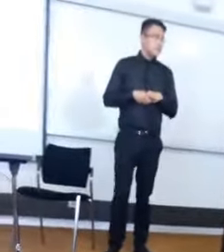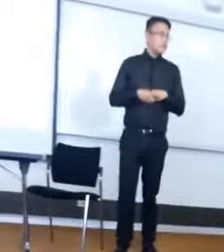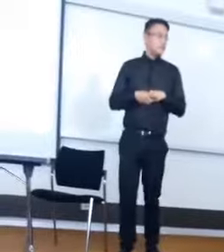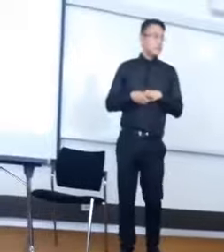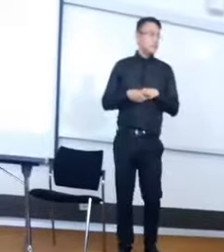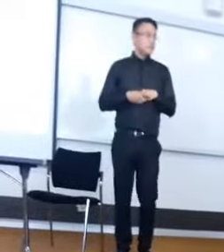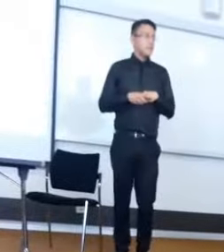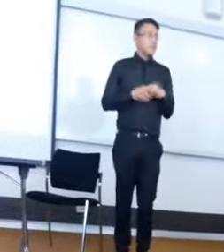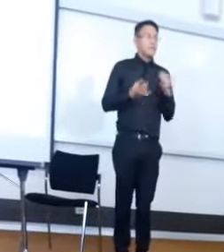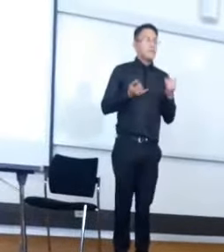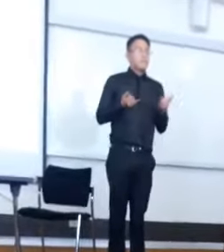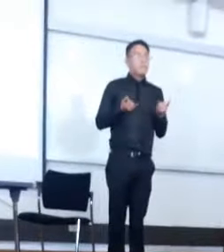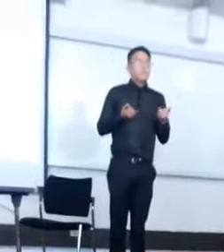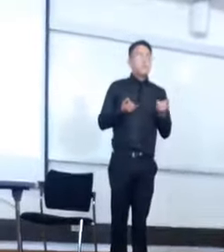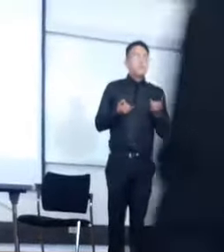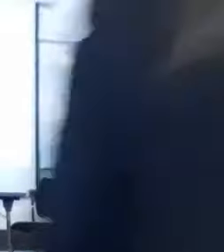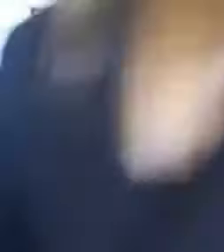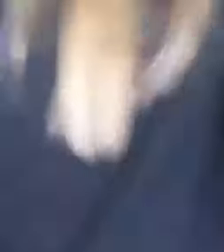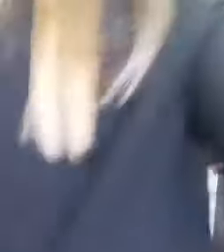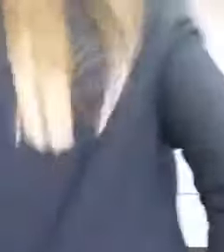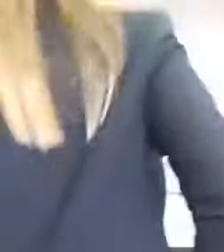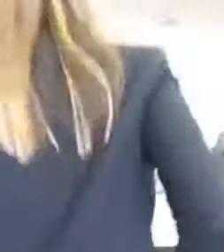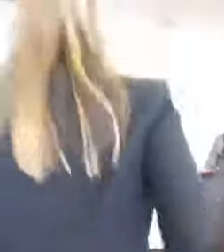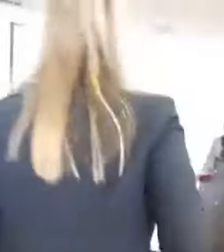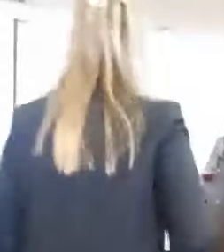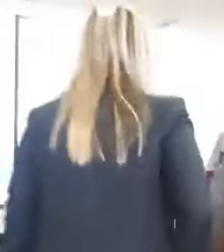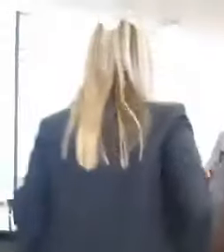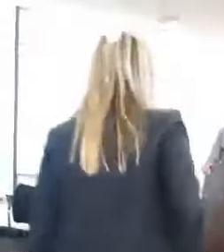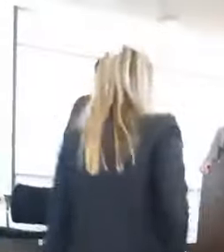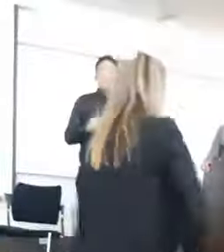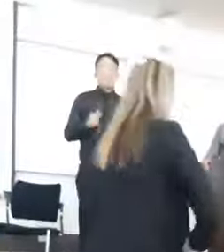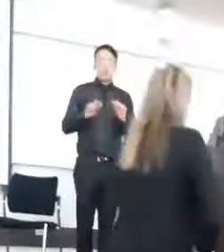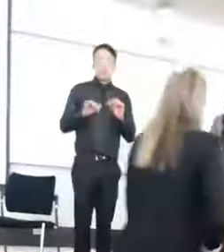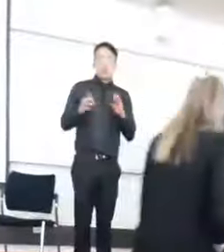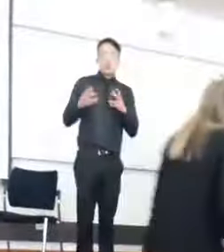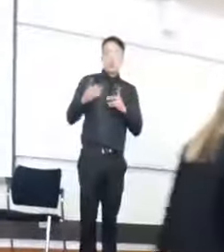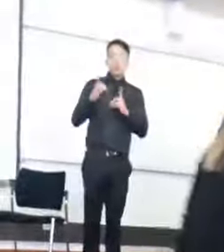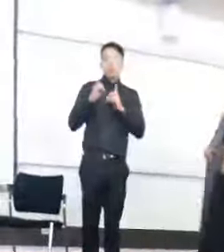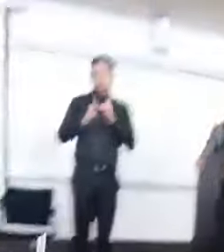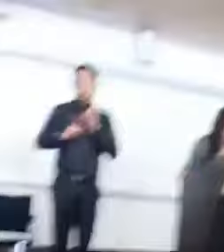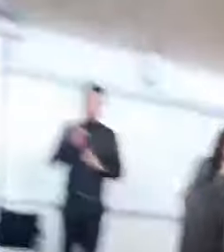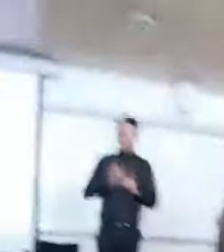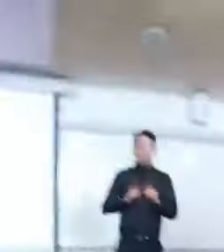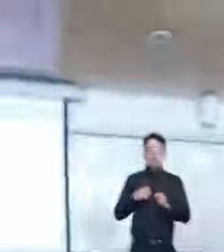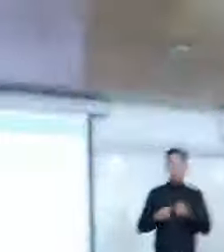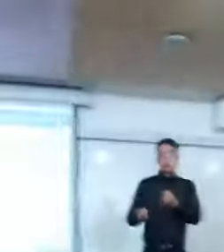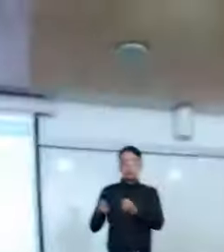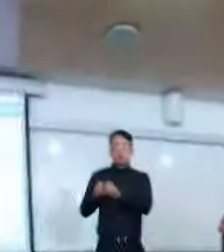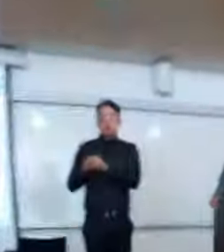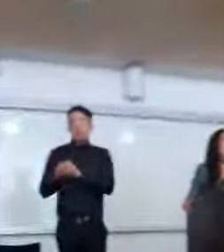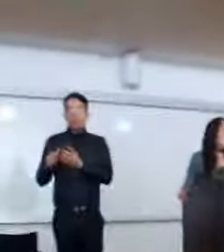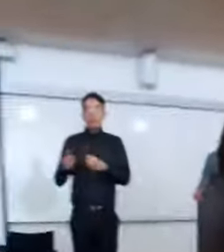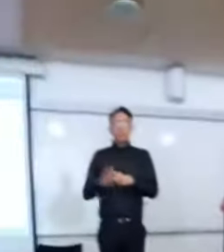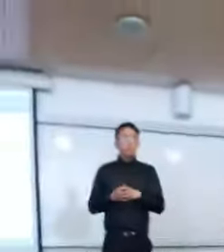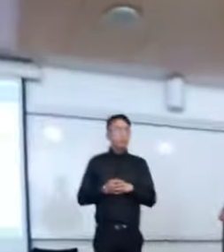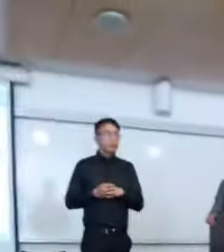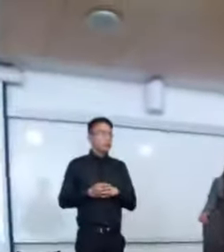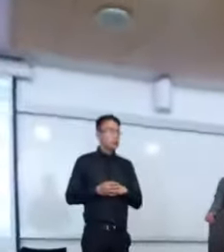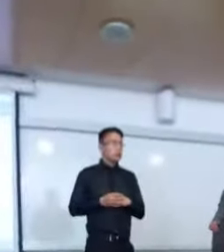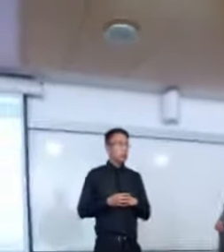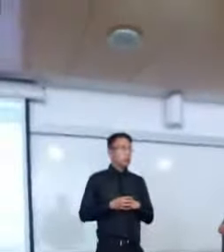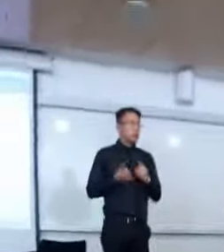el instrumento creado para la toma de decisiones con apoyo con los familiares. Invitamos a Consuelo